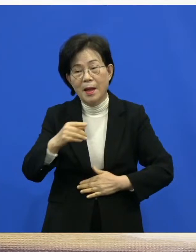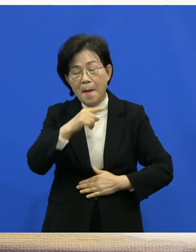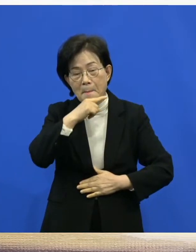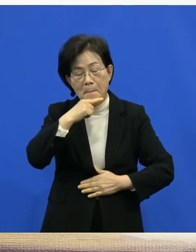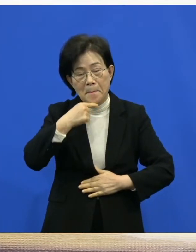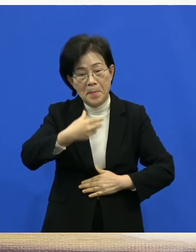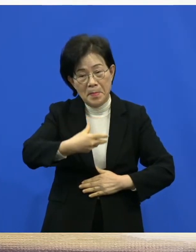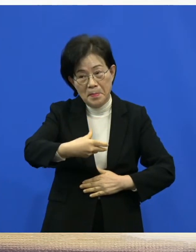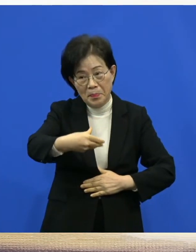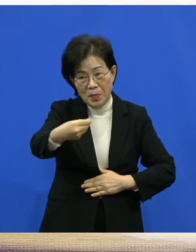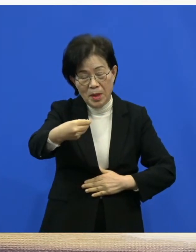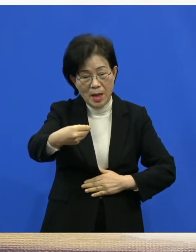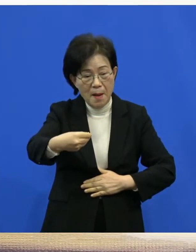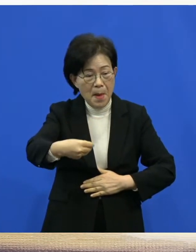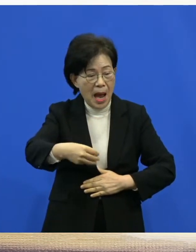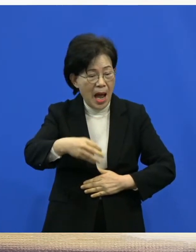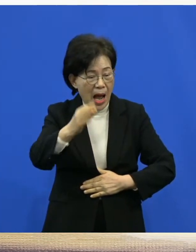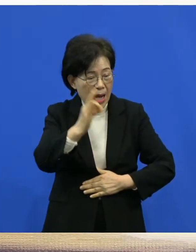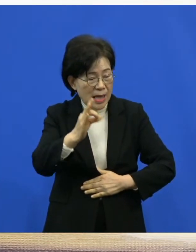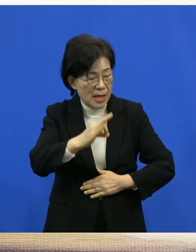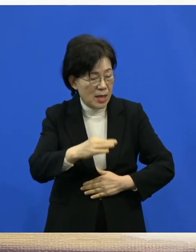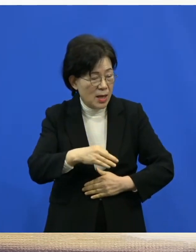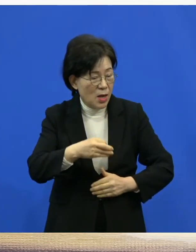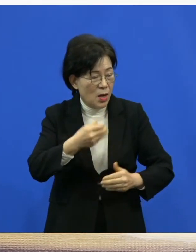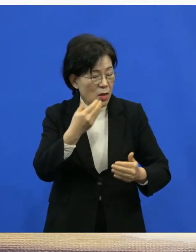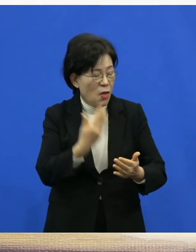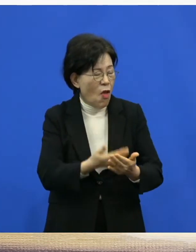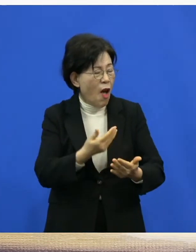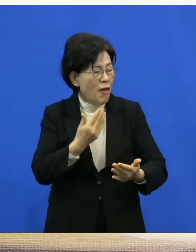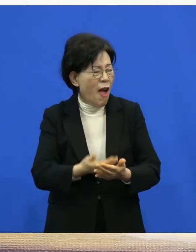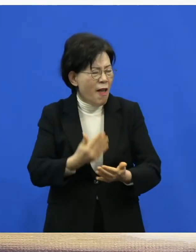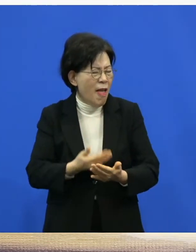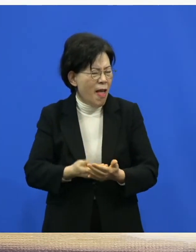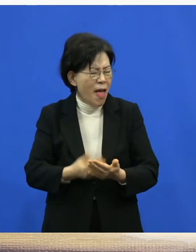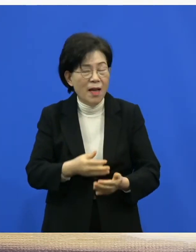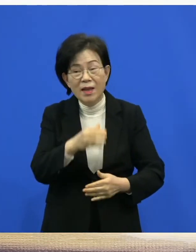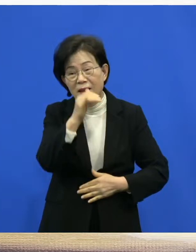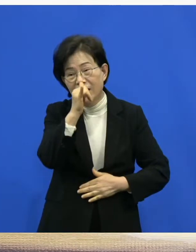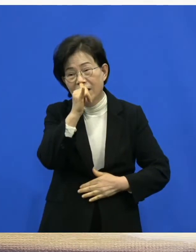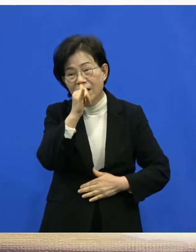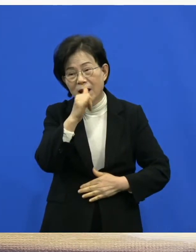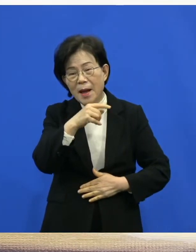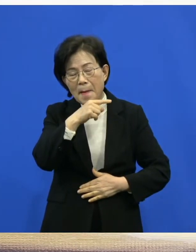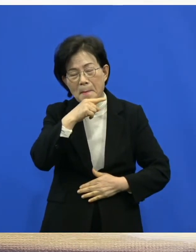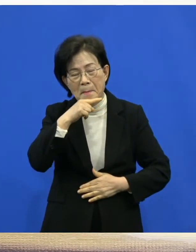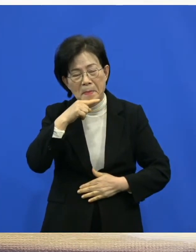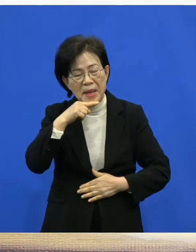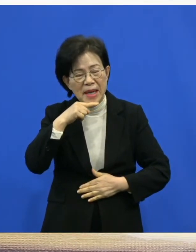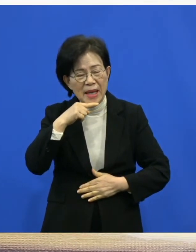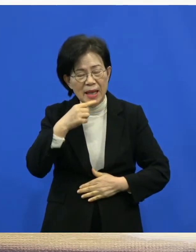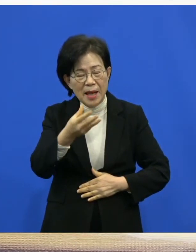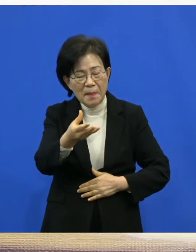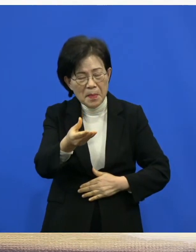빚쟁이들에게 시달렸습니다. 와, 빚하면요, 저는 지금도 빚.